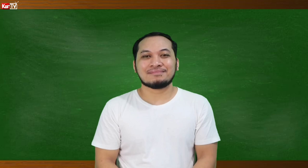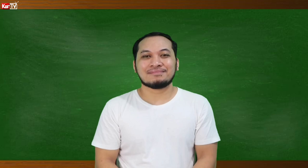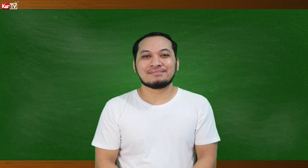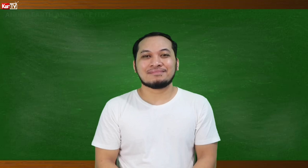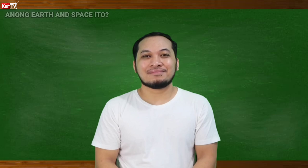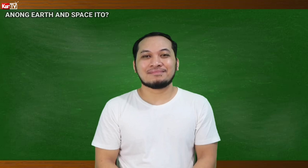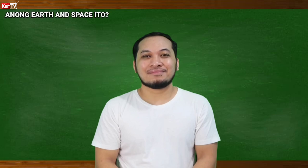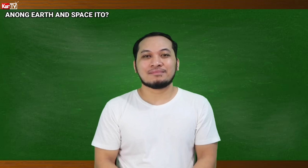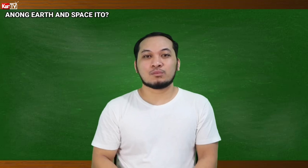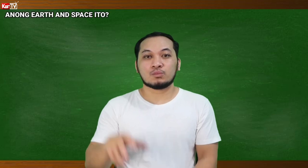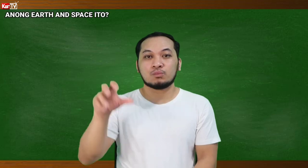okay yes yes